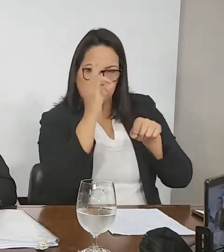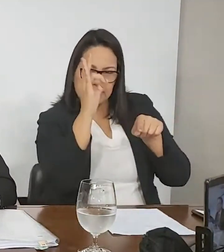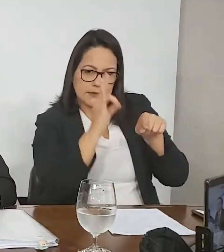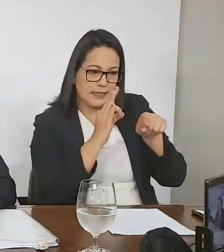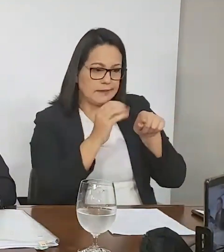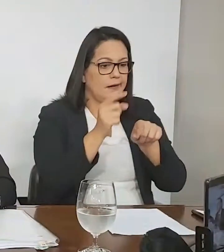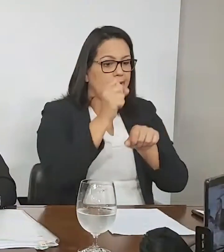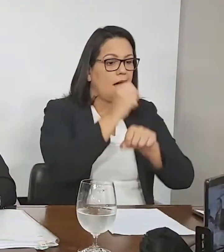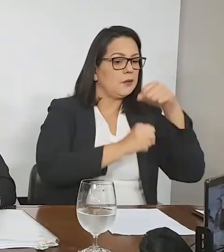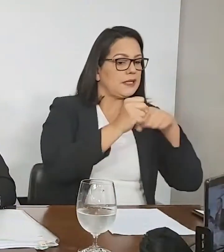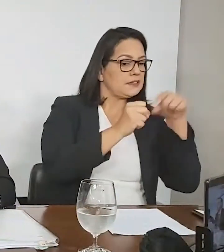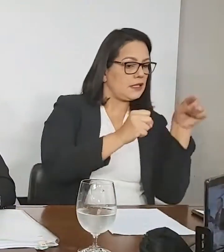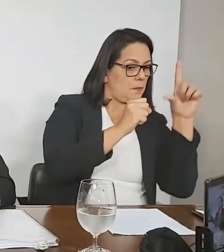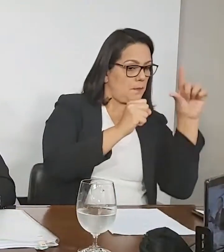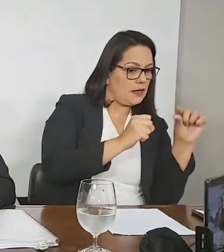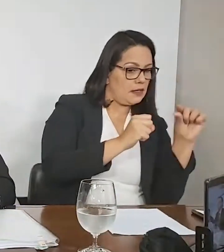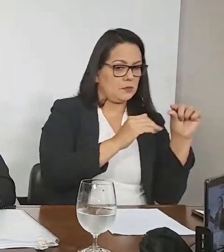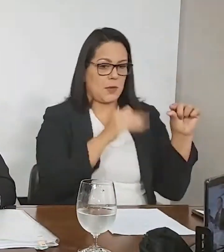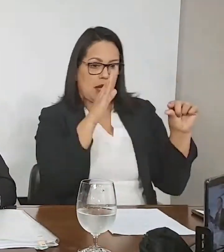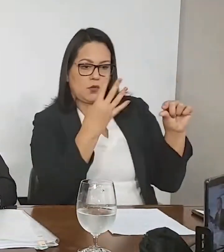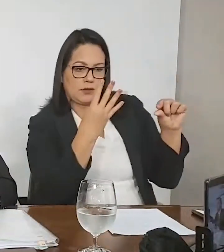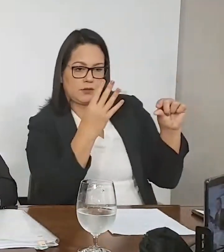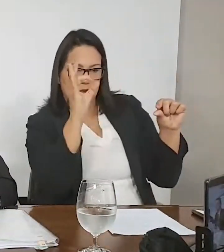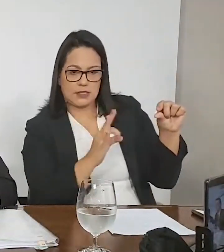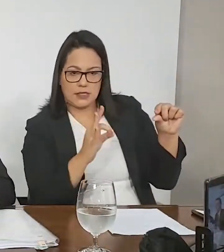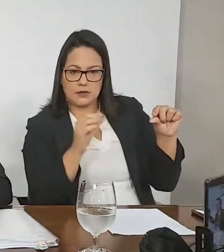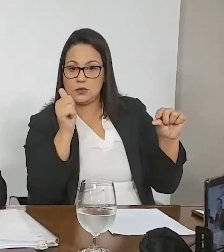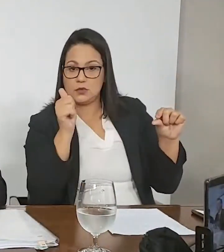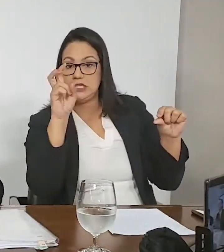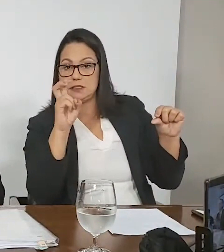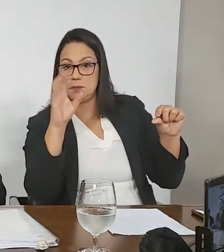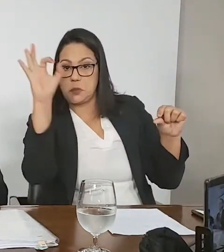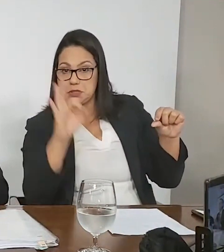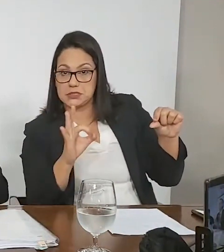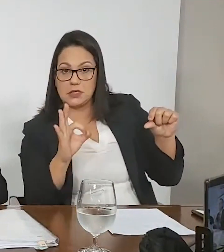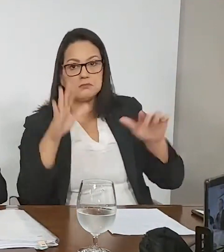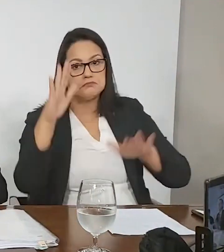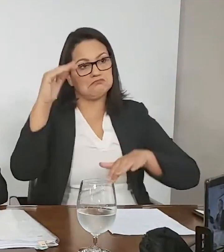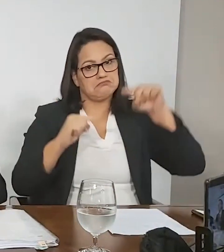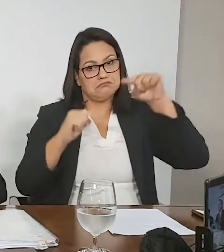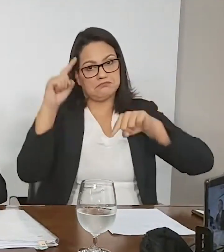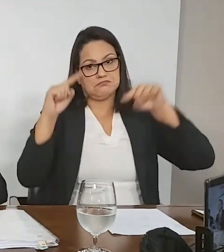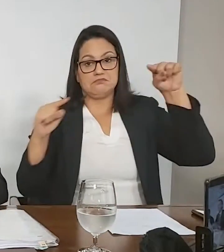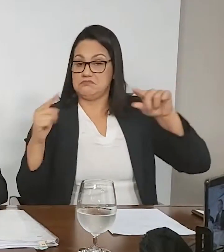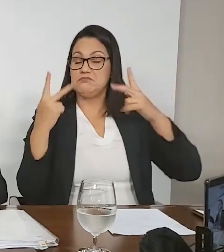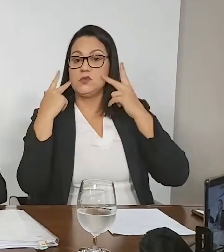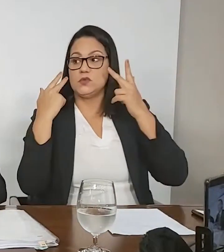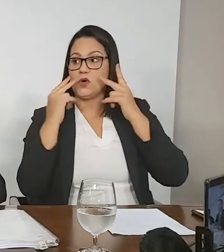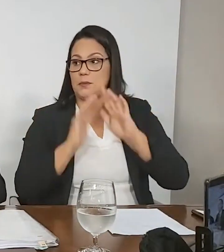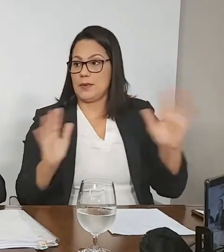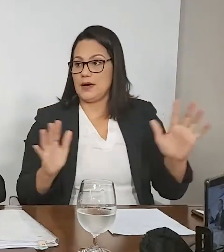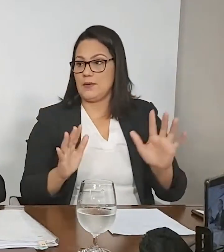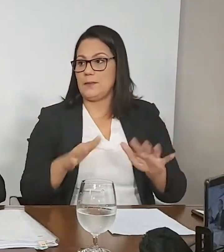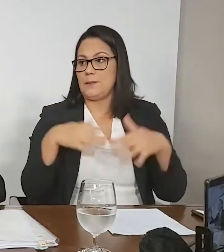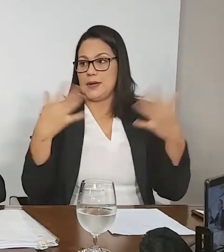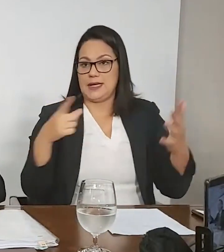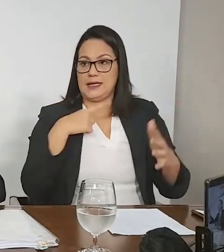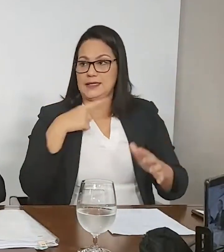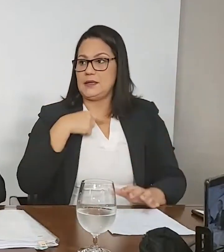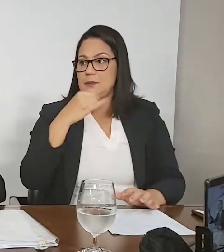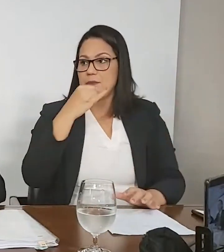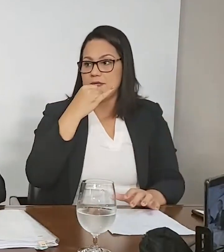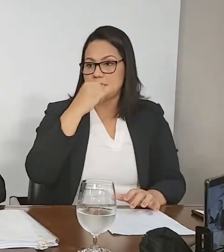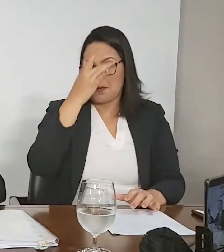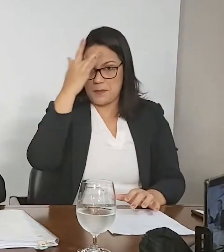anterior, 13% no ano anterior, 15% no ano anterior. Isso é natural. Agora, vocês pegarem o número de